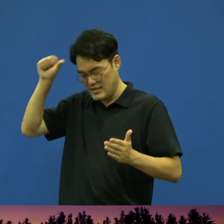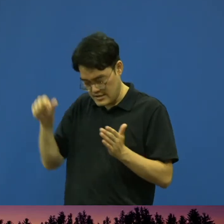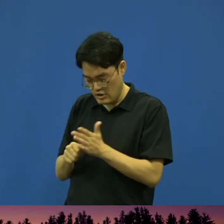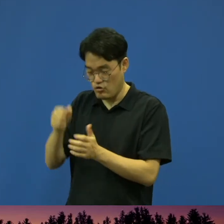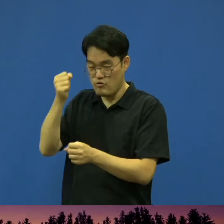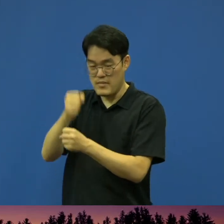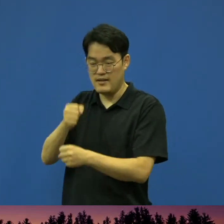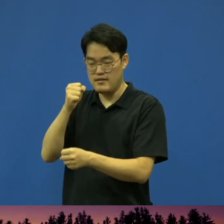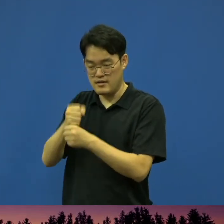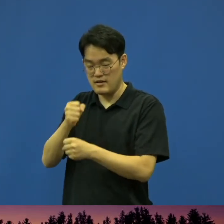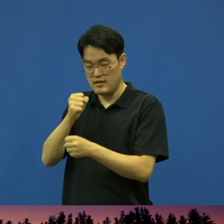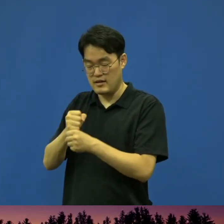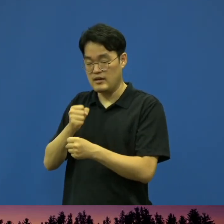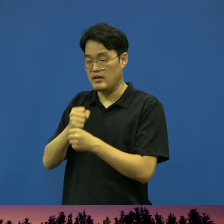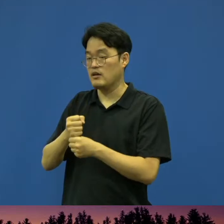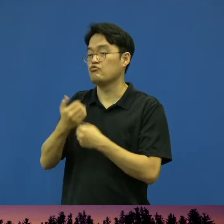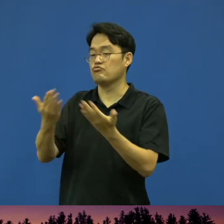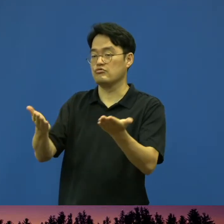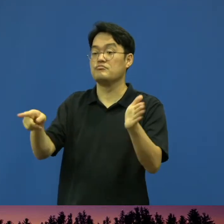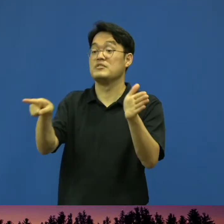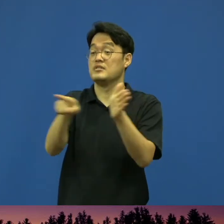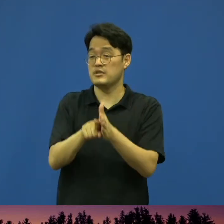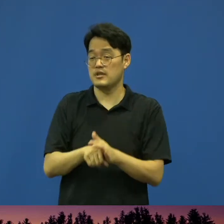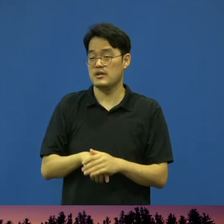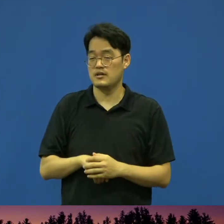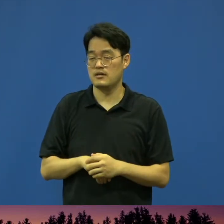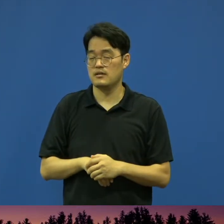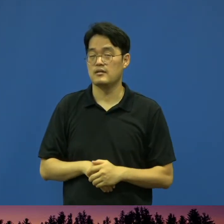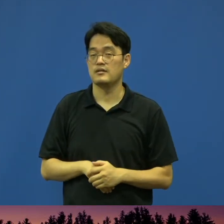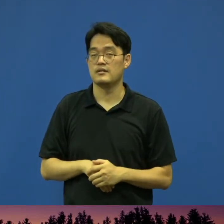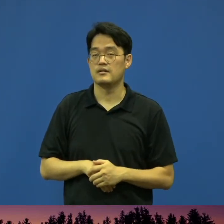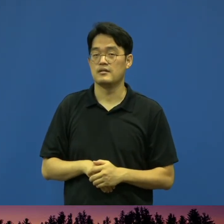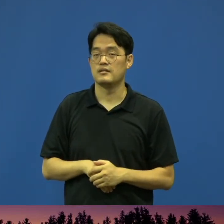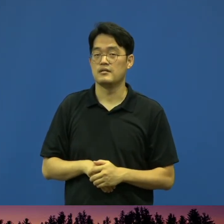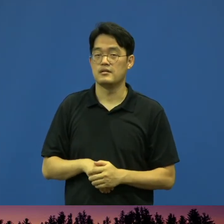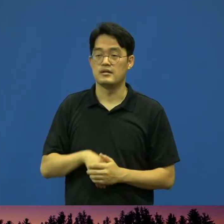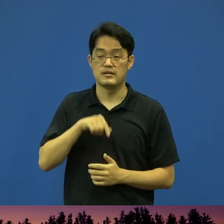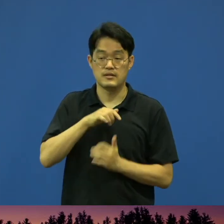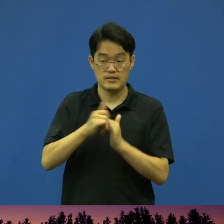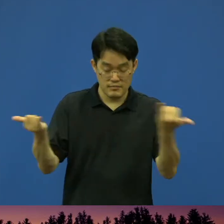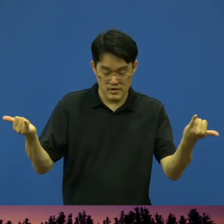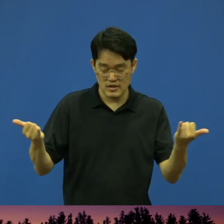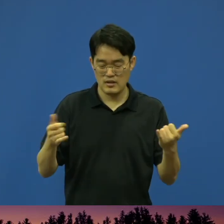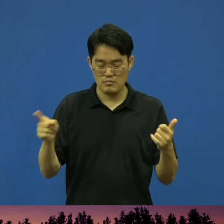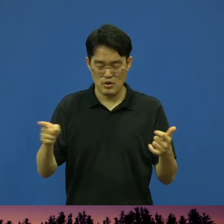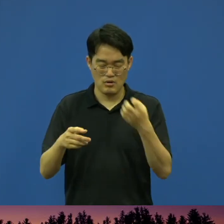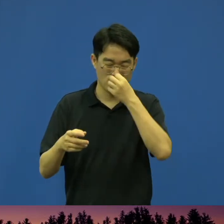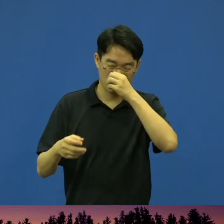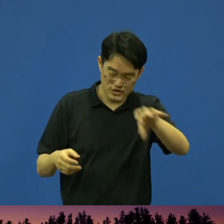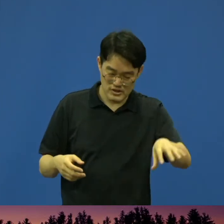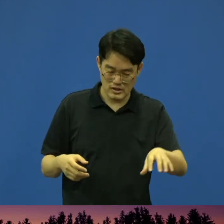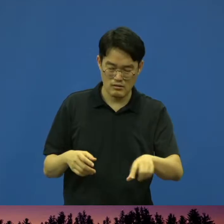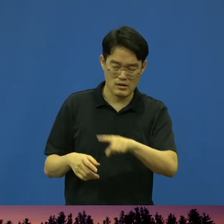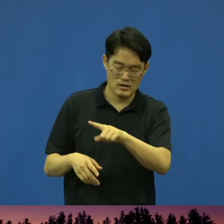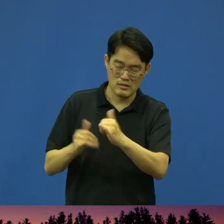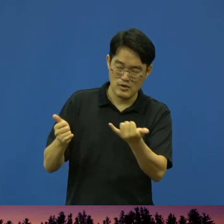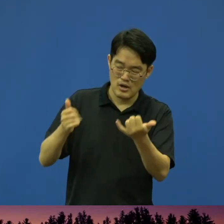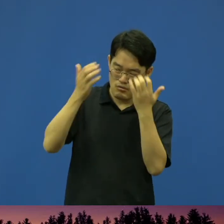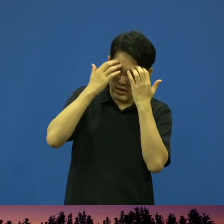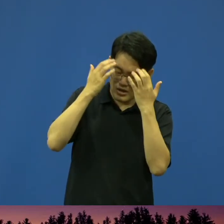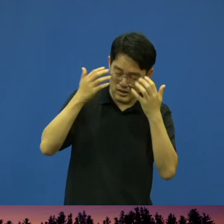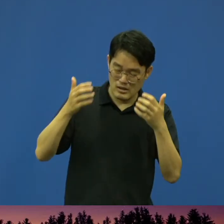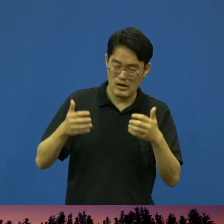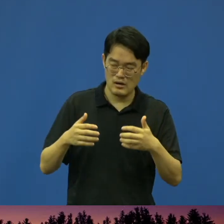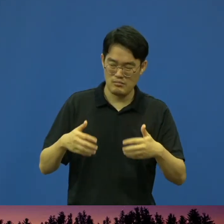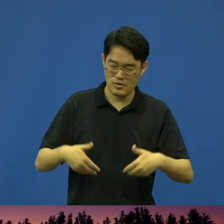싫고 버려버리고 밟고 지나가고 외면하지만 그 재료 또한 하나님께서 우리의 삶과 인생을 빚어가는